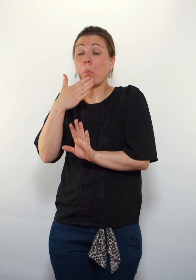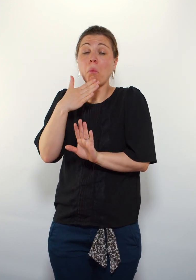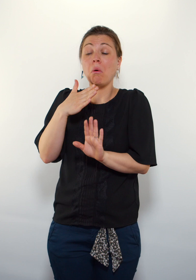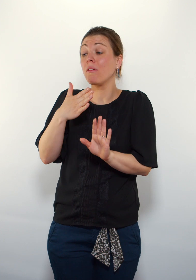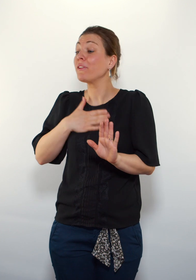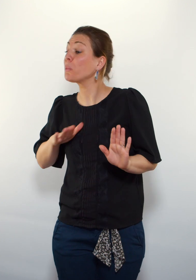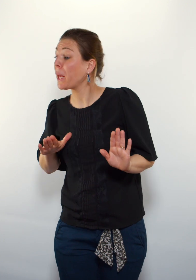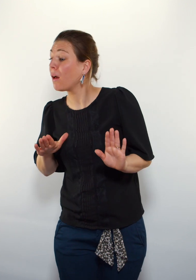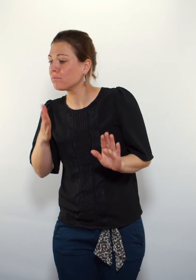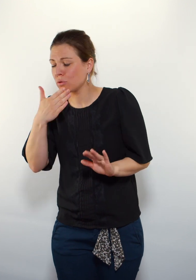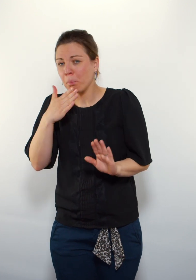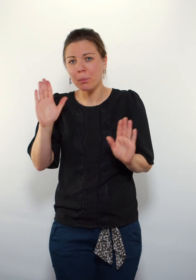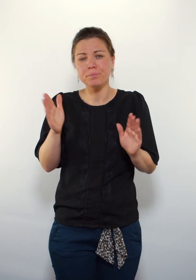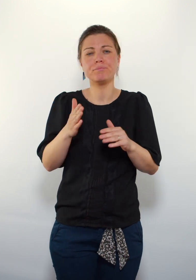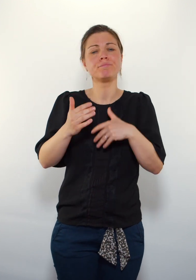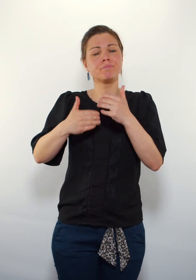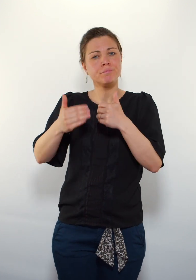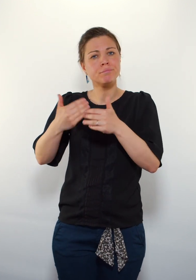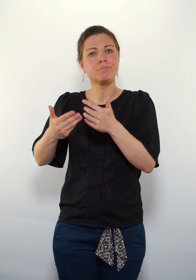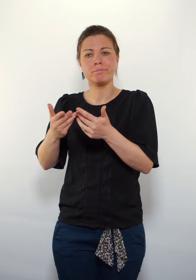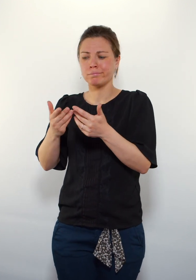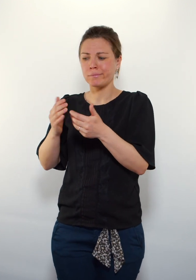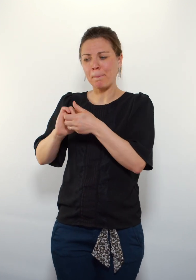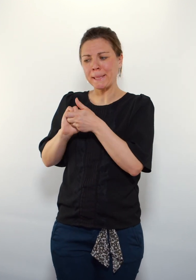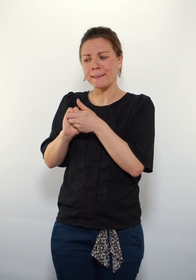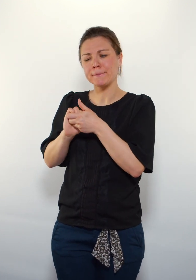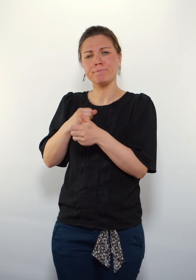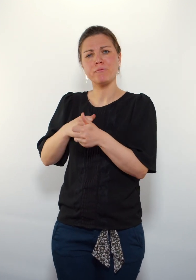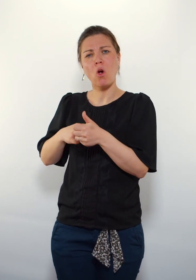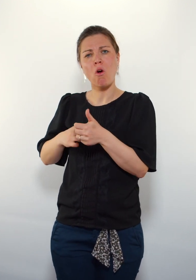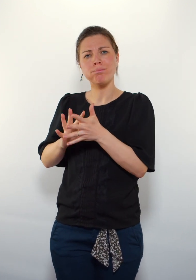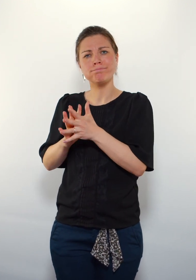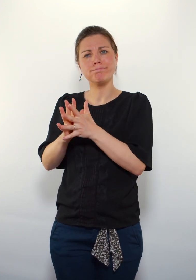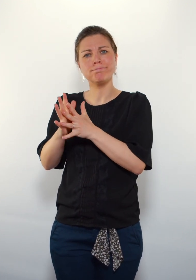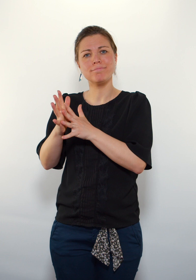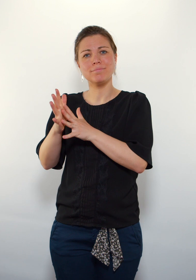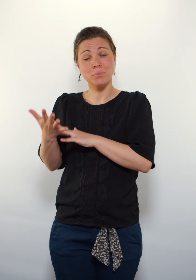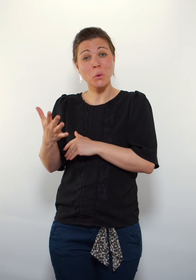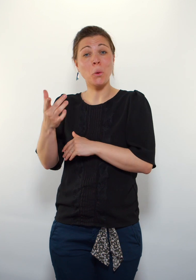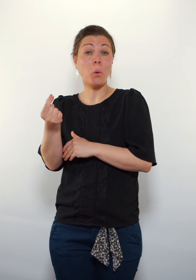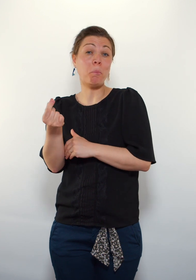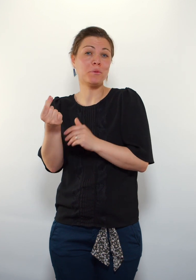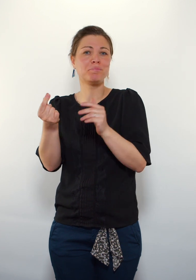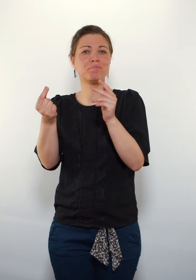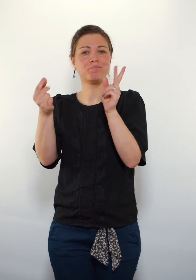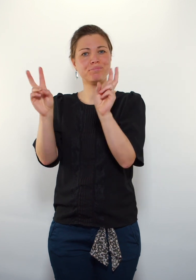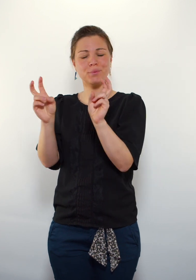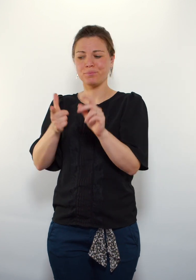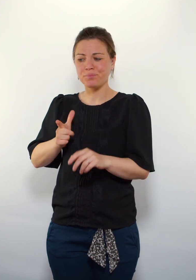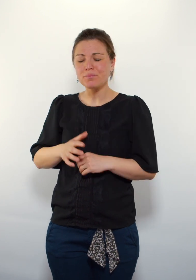bien, tant mieux. Et puis, je me lie un peu plus d'amitié avec lui jusqu'à ce qu'on devienne un couple, comme